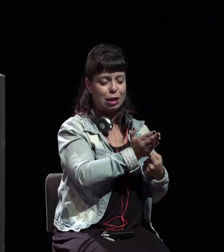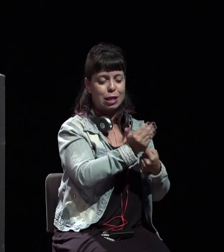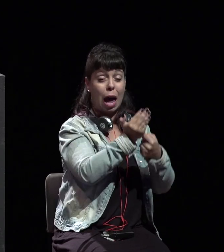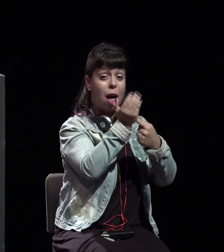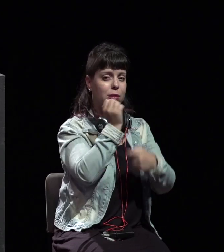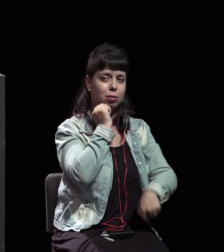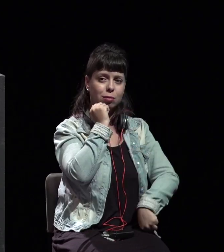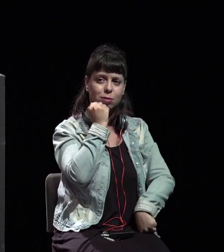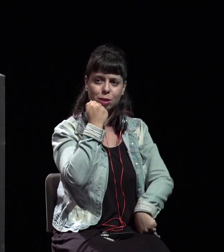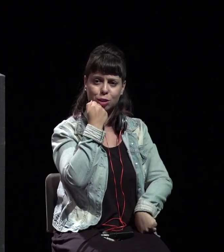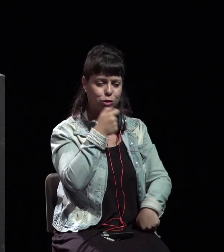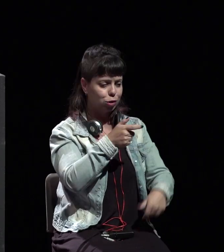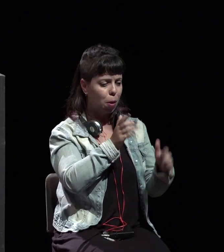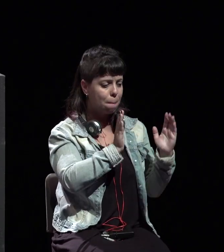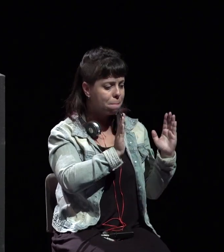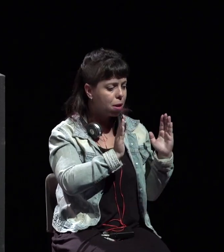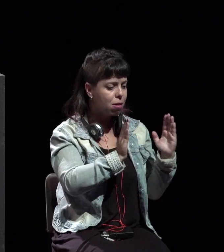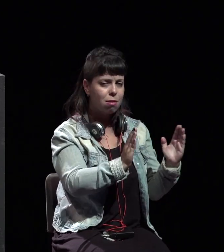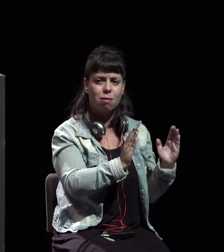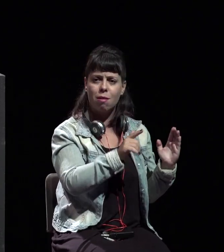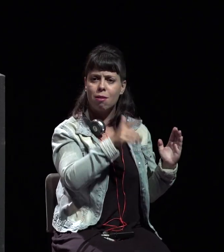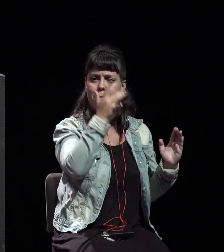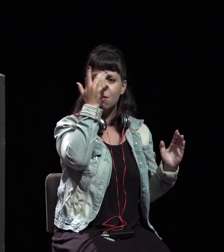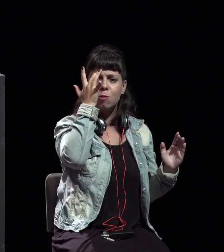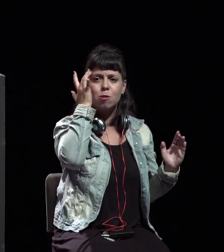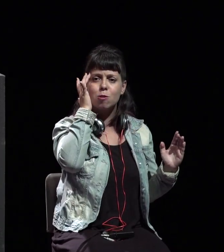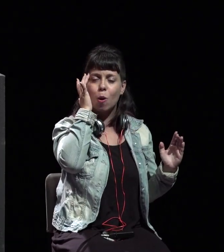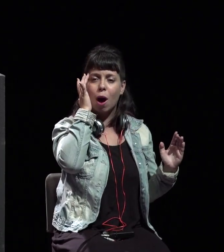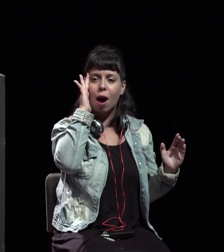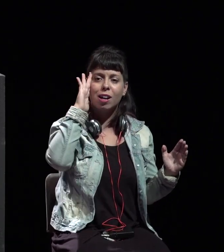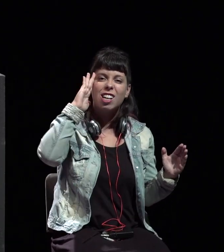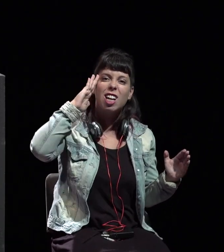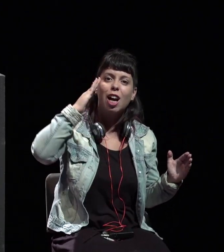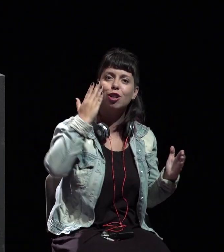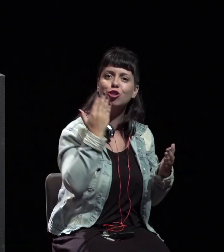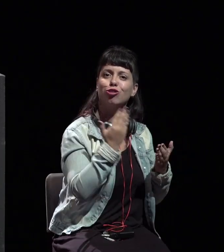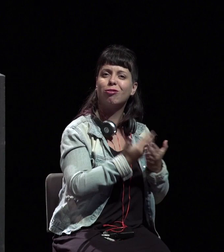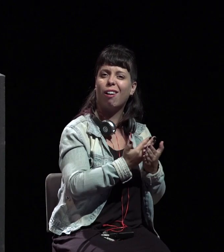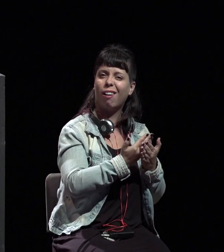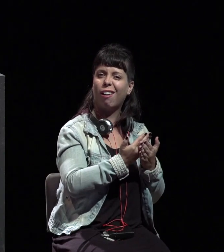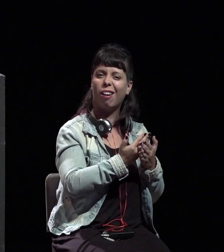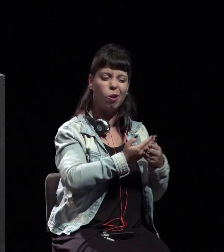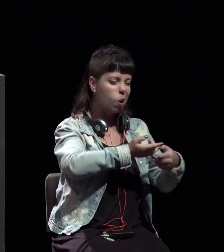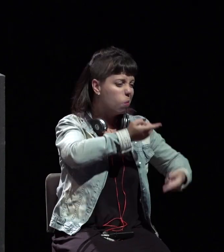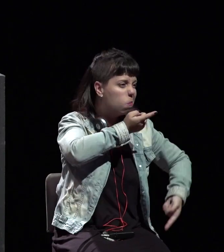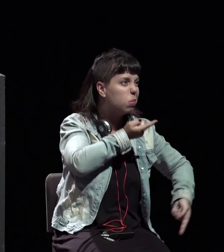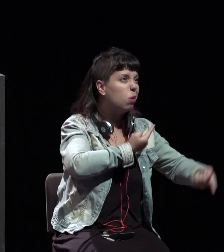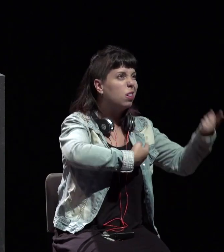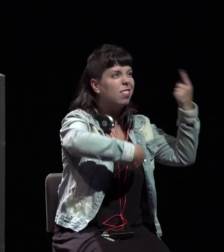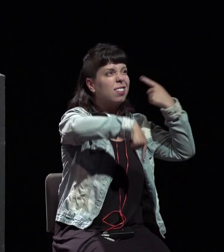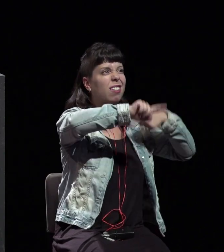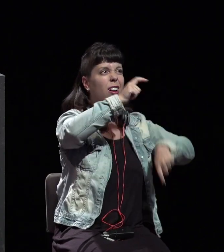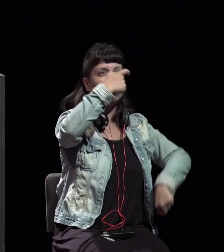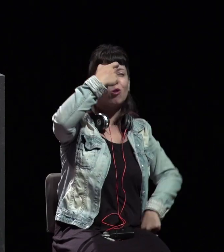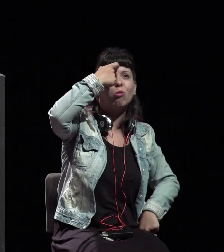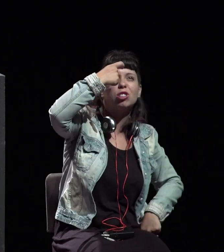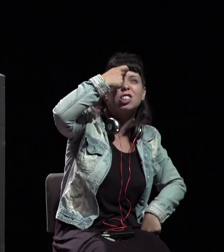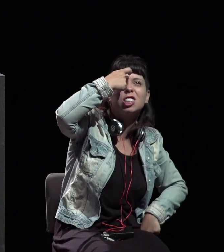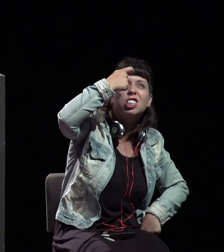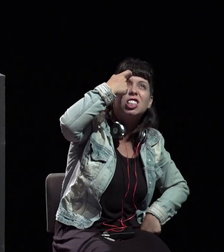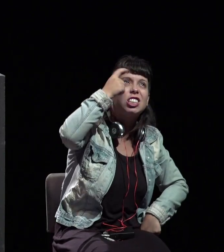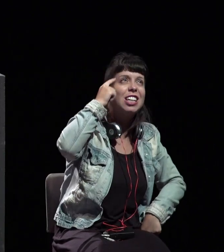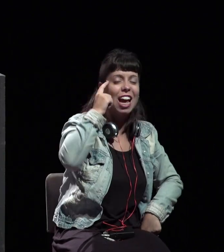uma época de crença entusiasmada na noção de progresso e na filosofia da consciência.